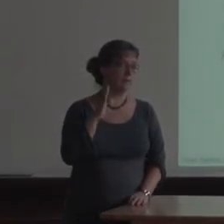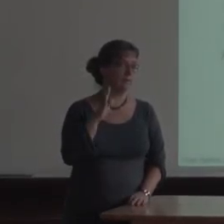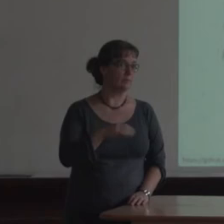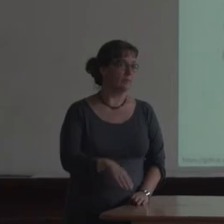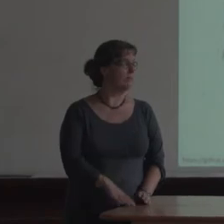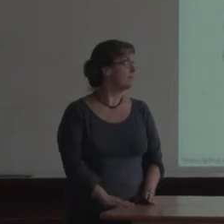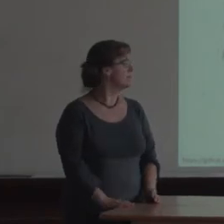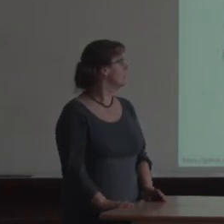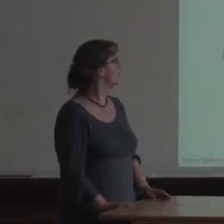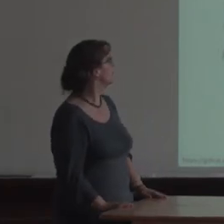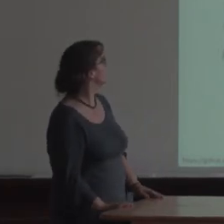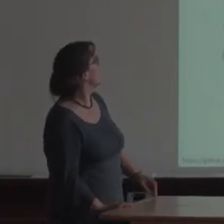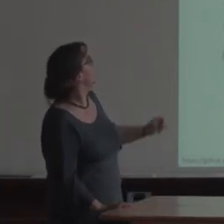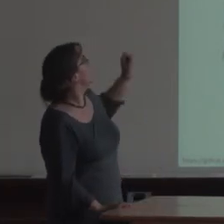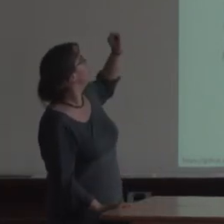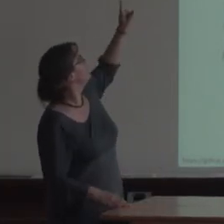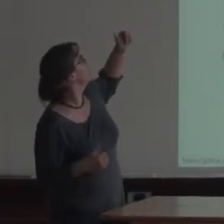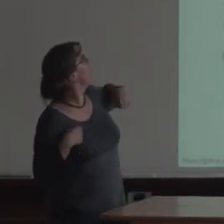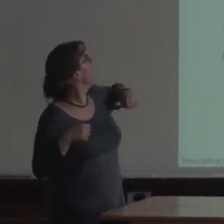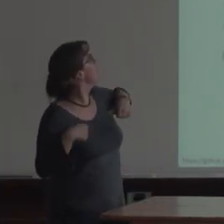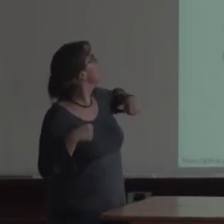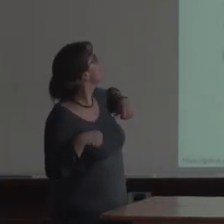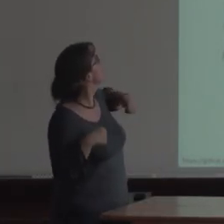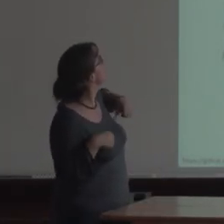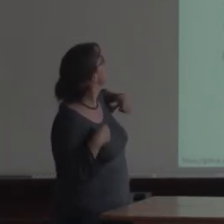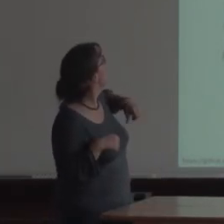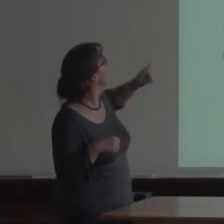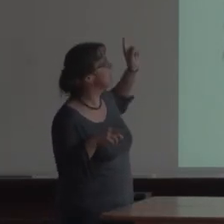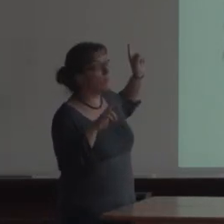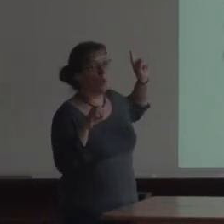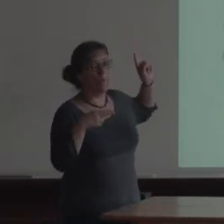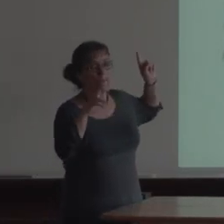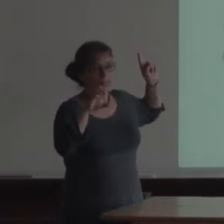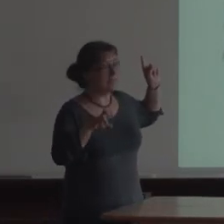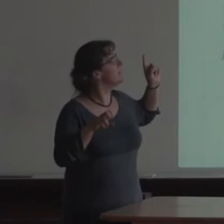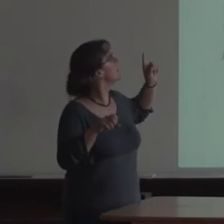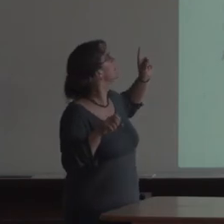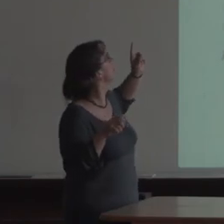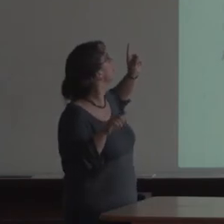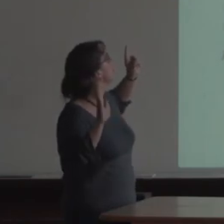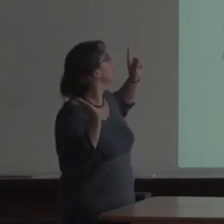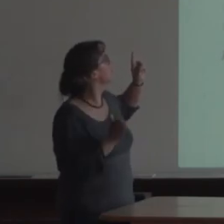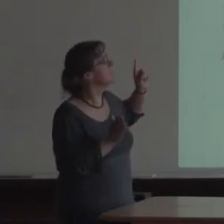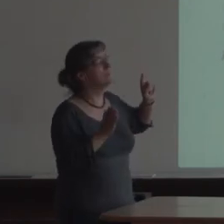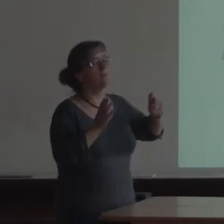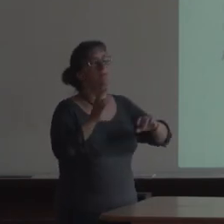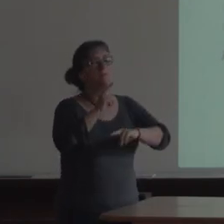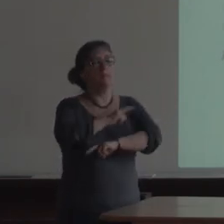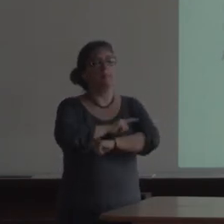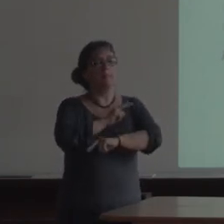Donc sur Ronix picon.fr 2017, il y a l'ensemble des exemples si vous voulez revoir ça calmement.